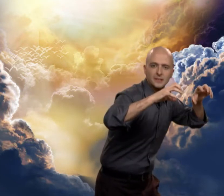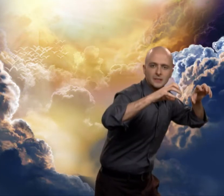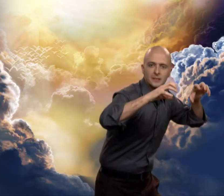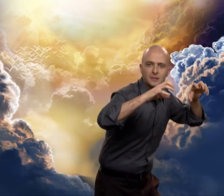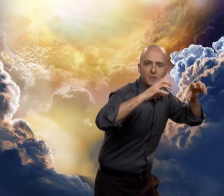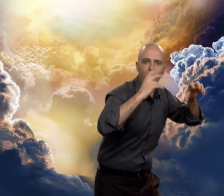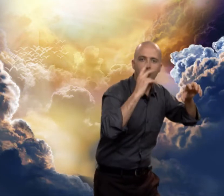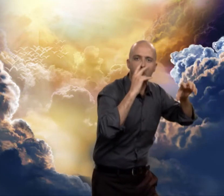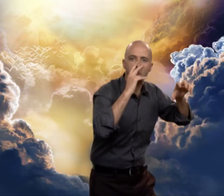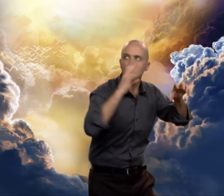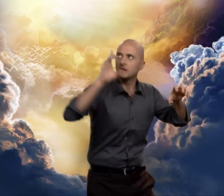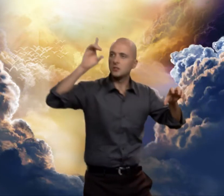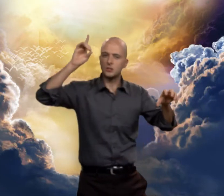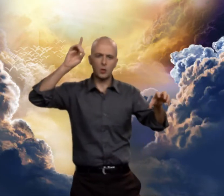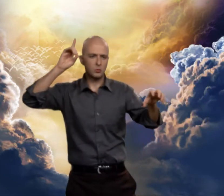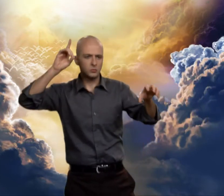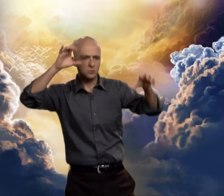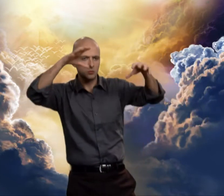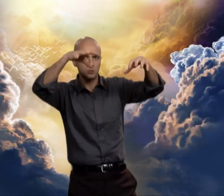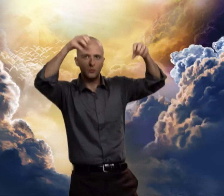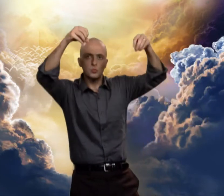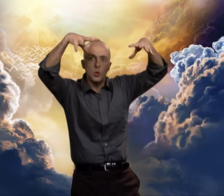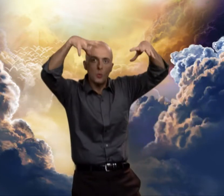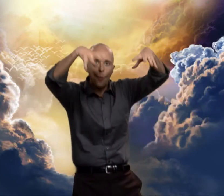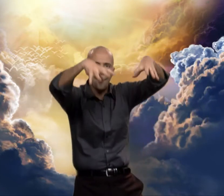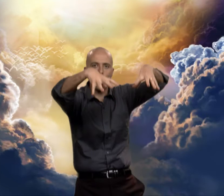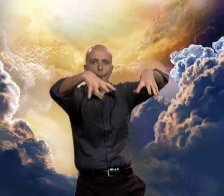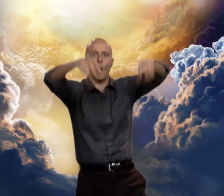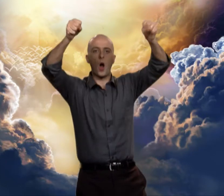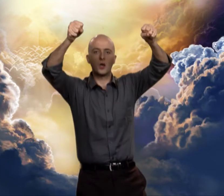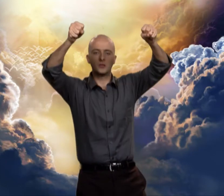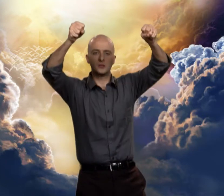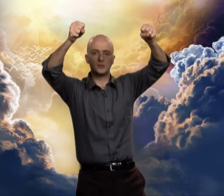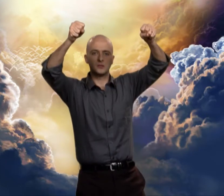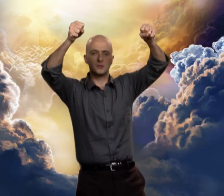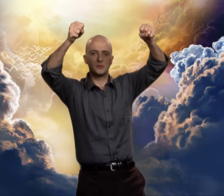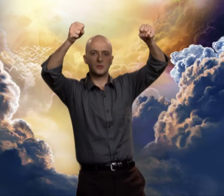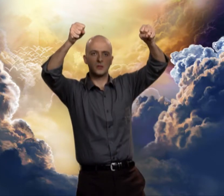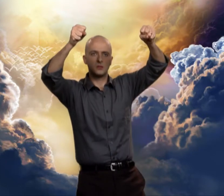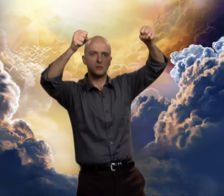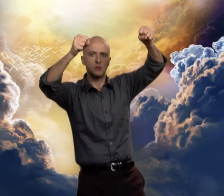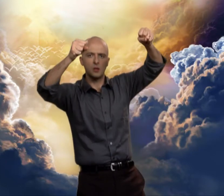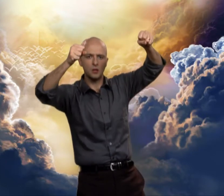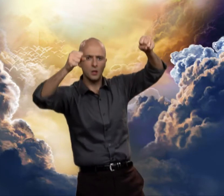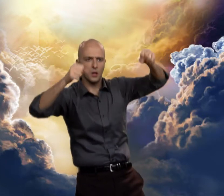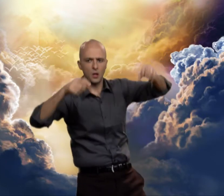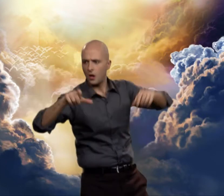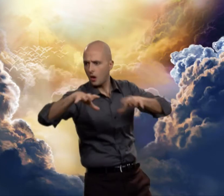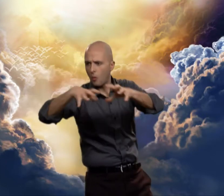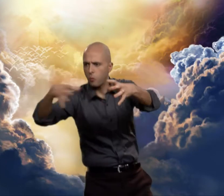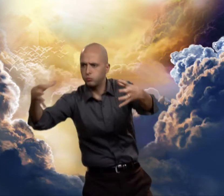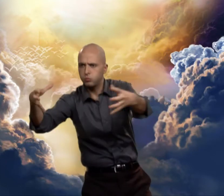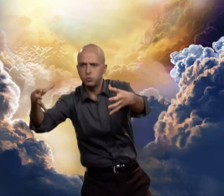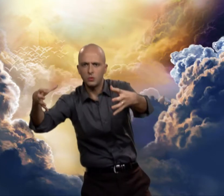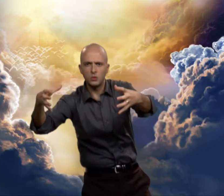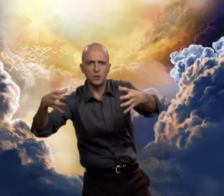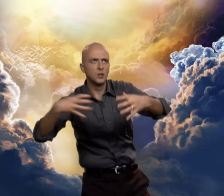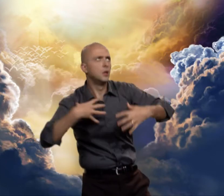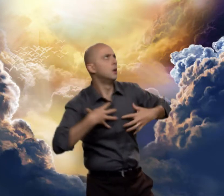quando profundas trevas, mais intensas do que as trevas da noite, invadem a terra. Então, o arco-íris atravessa os céus